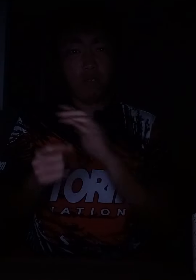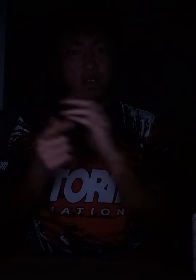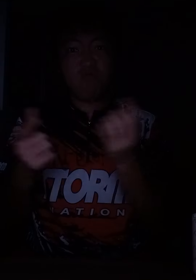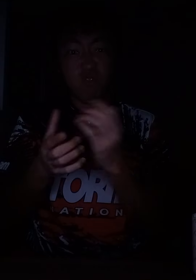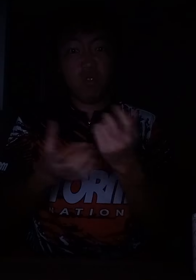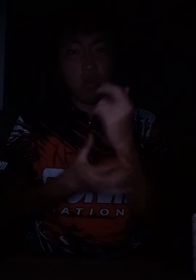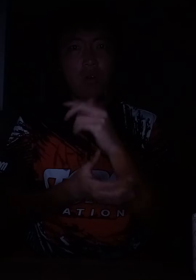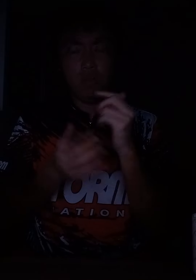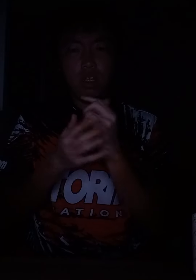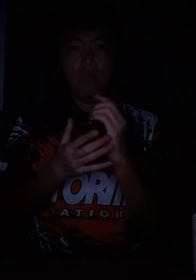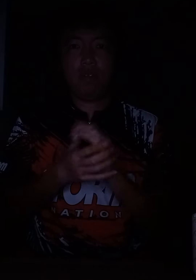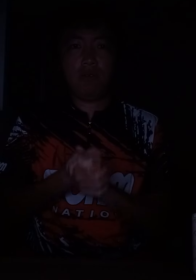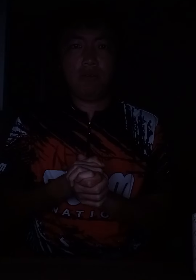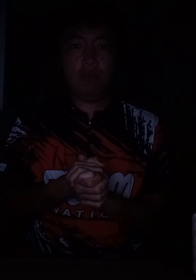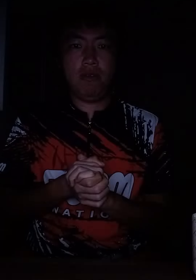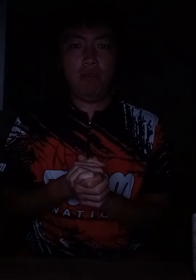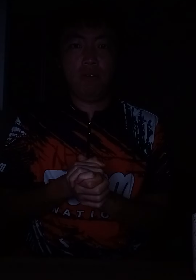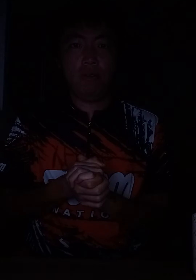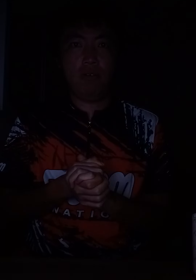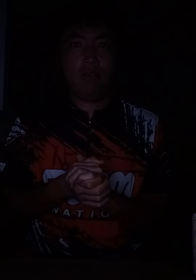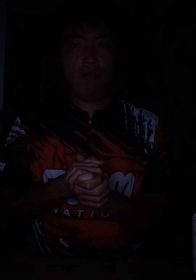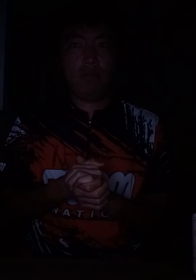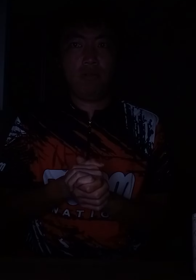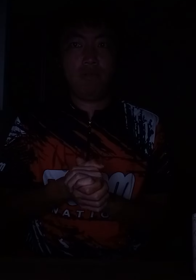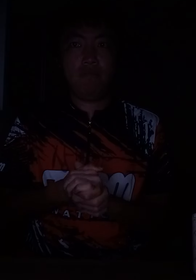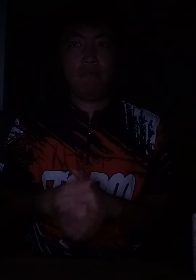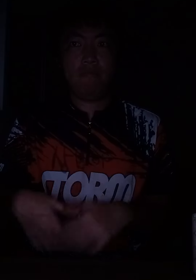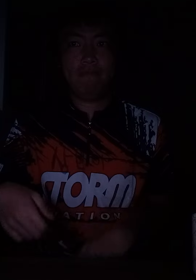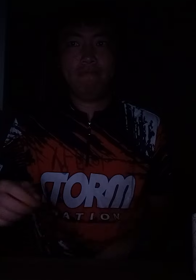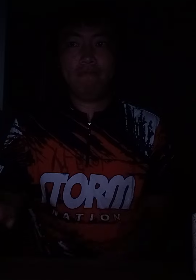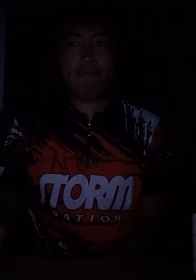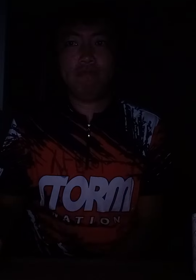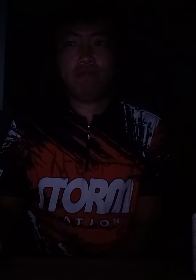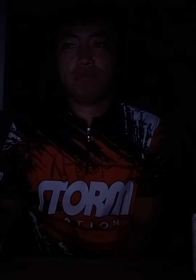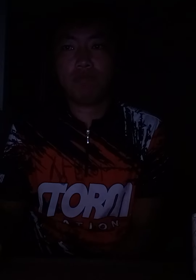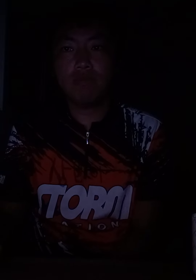기소 의견으로 검찰에 송치됐습니다. JTBC 정재우입니다.